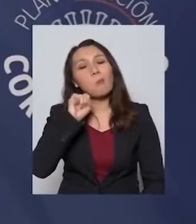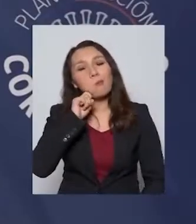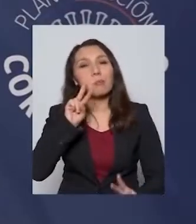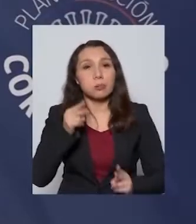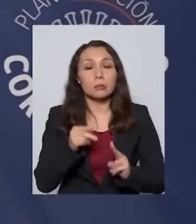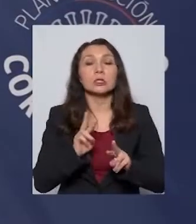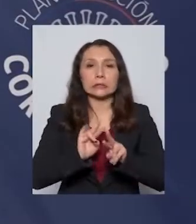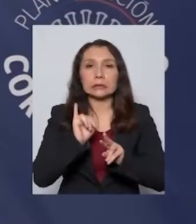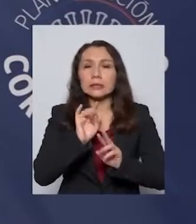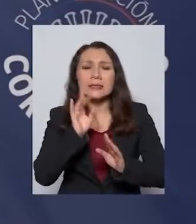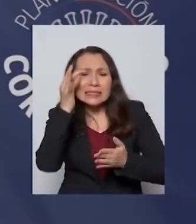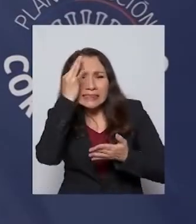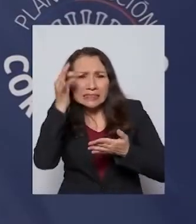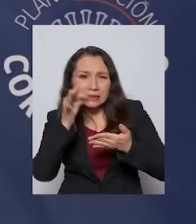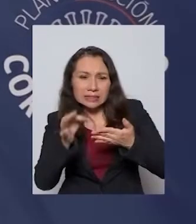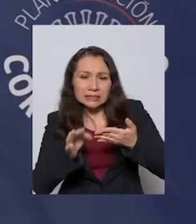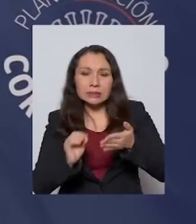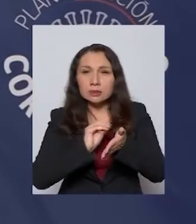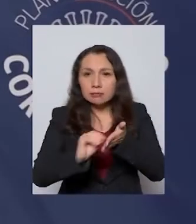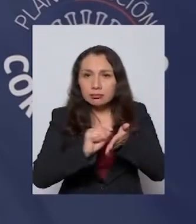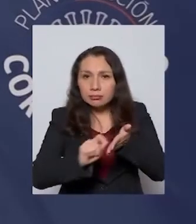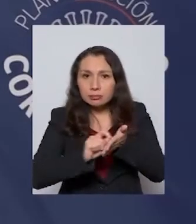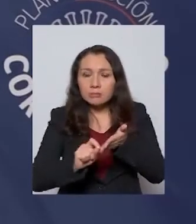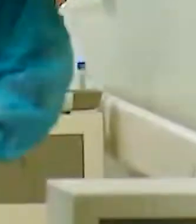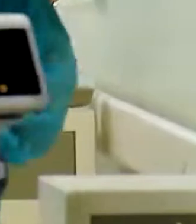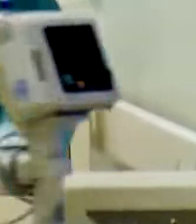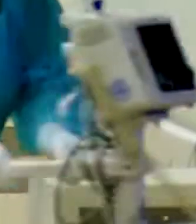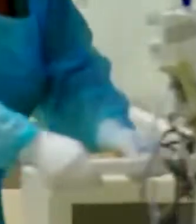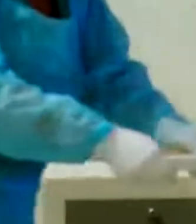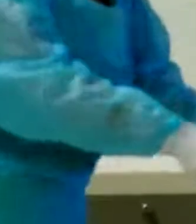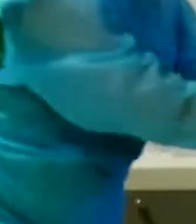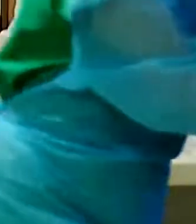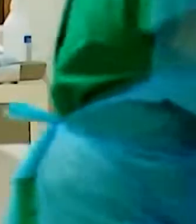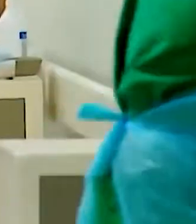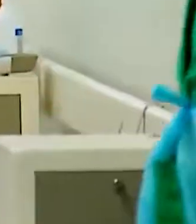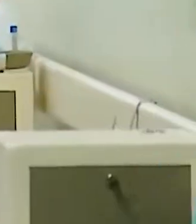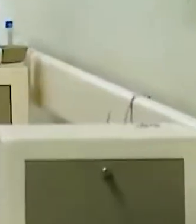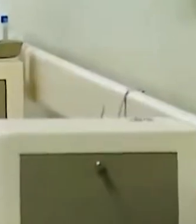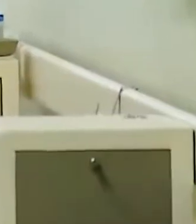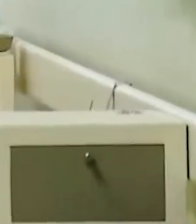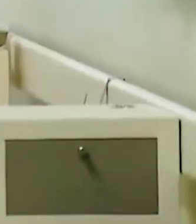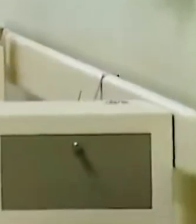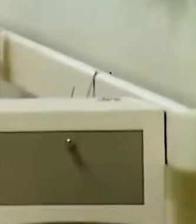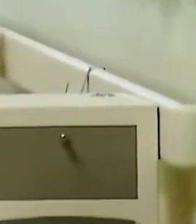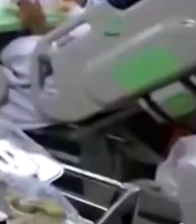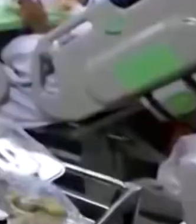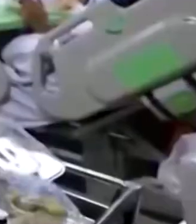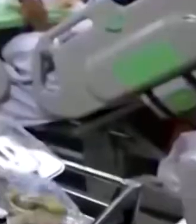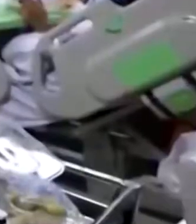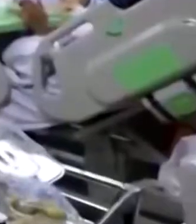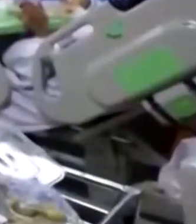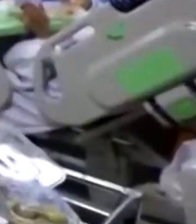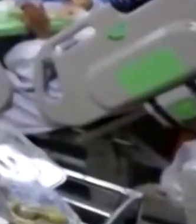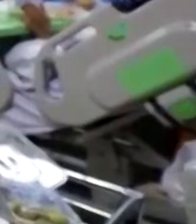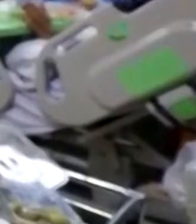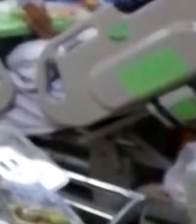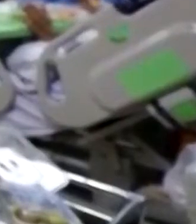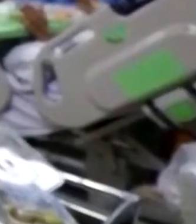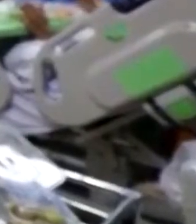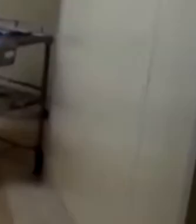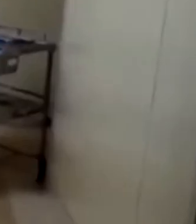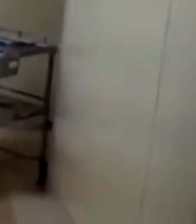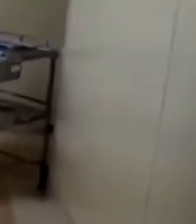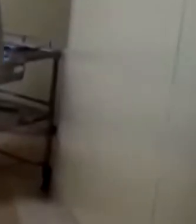Salud dieron el balance de las últimas 24 horas, contabilizándose en 11.812 los